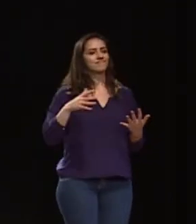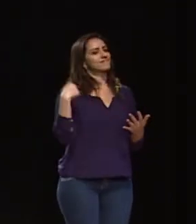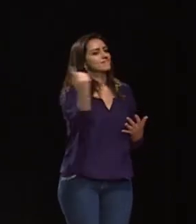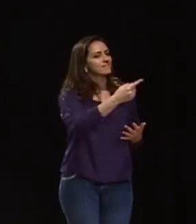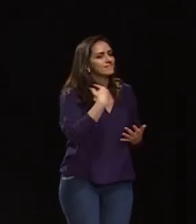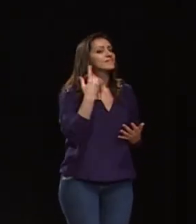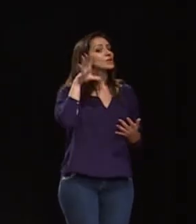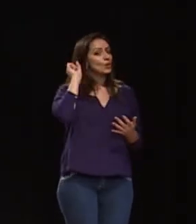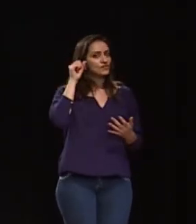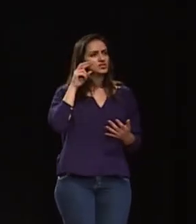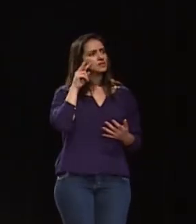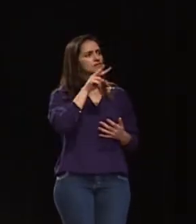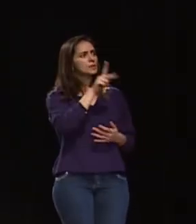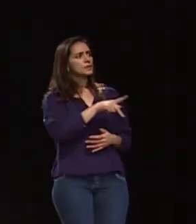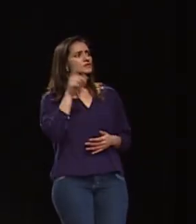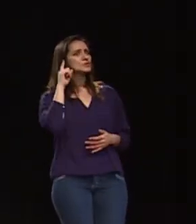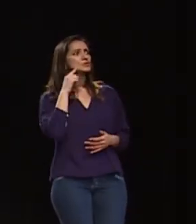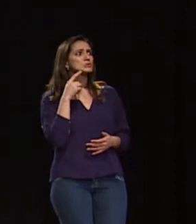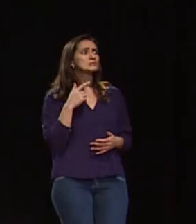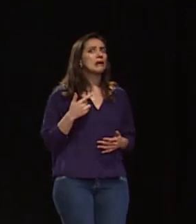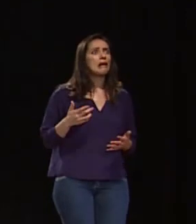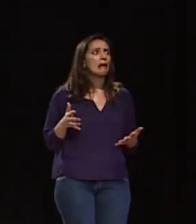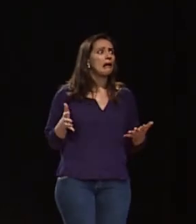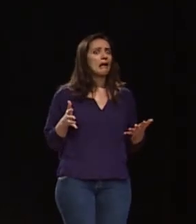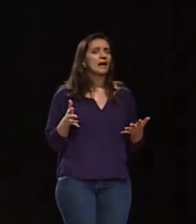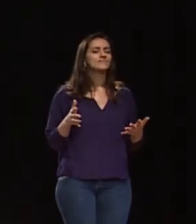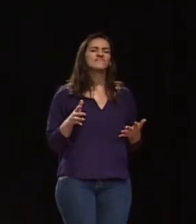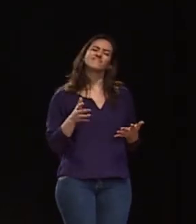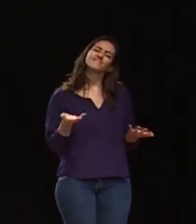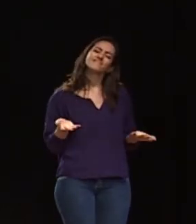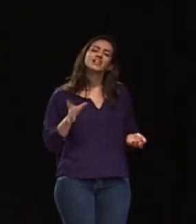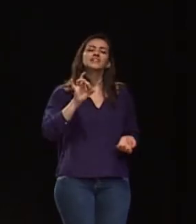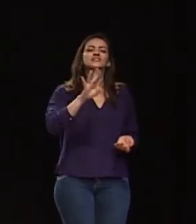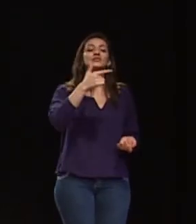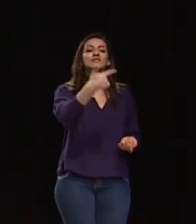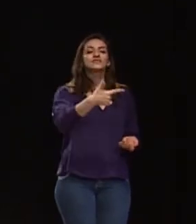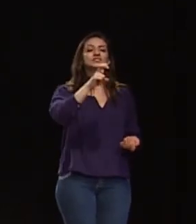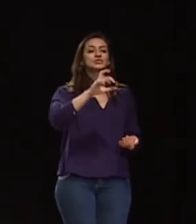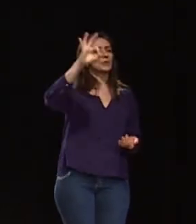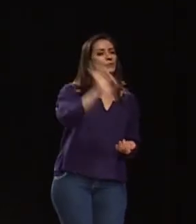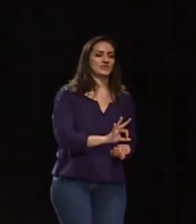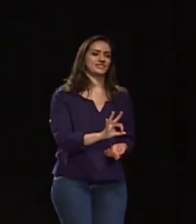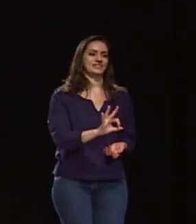o ouvinte, né? Nós, ouvintes, vamos ver, e um professor surdo, e agora, como é que eu vou ter que me comunicar? Né?